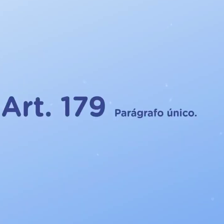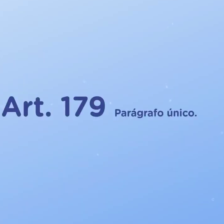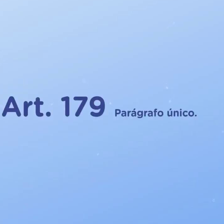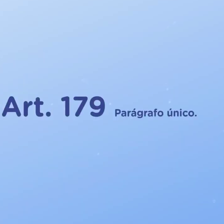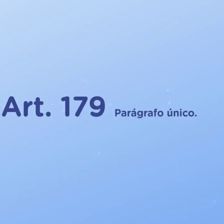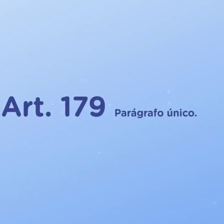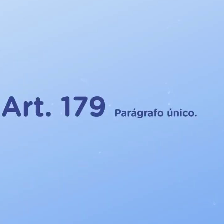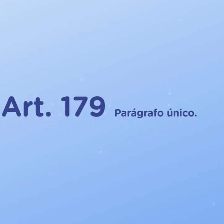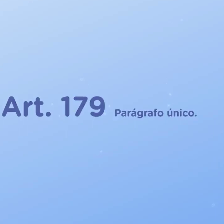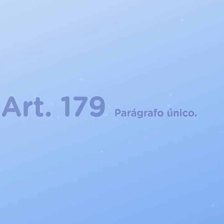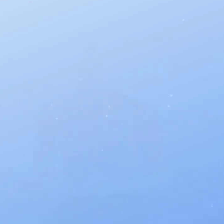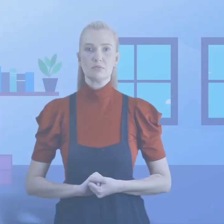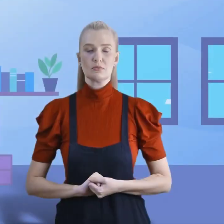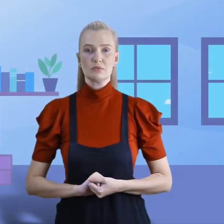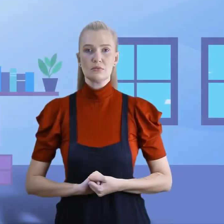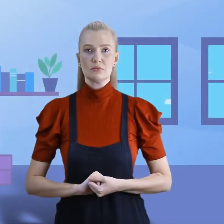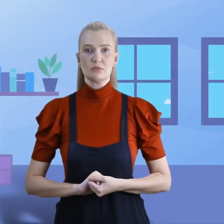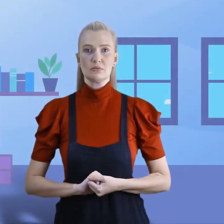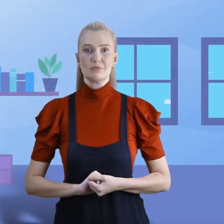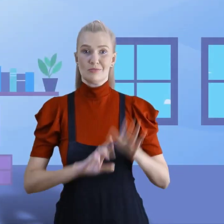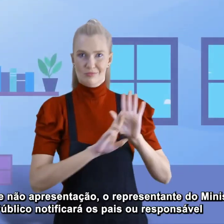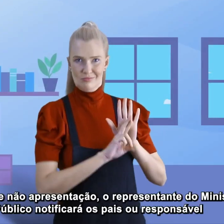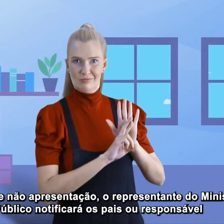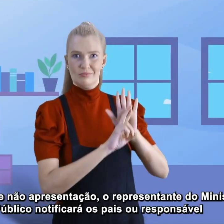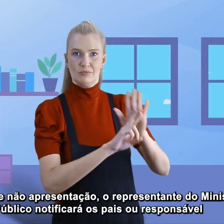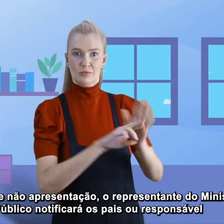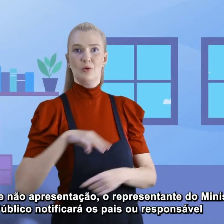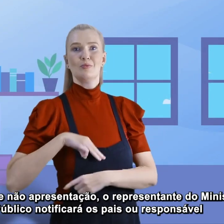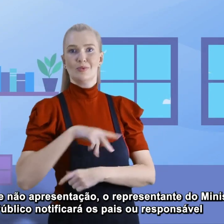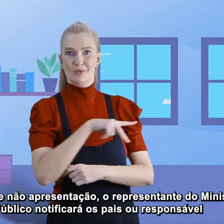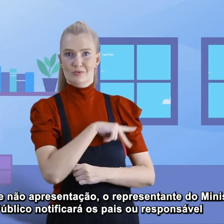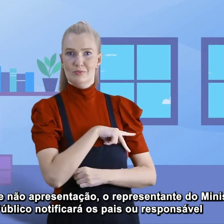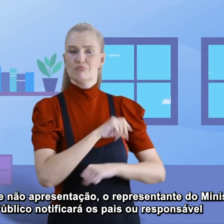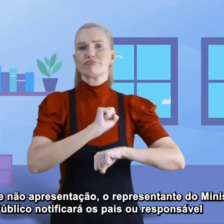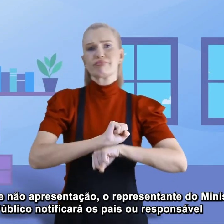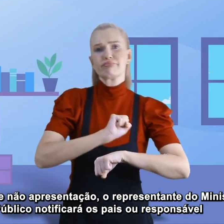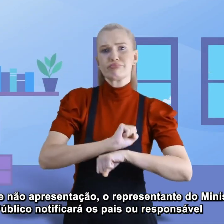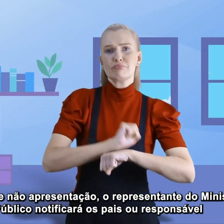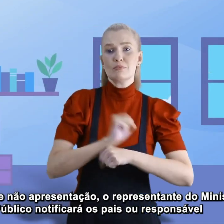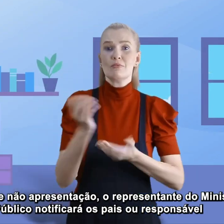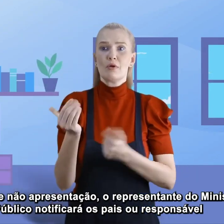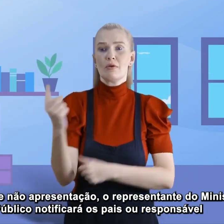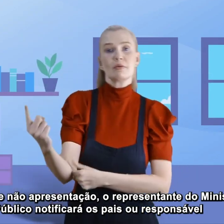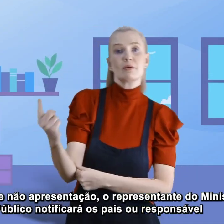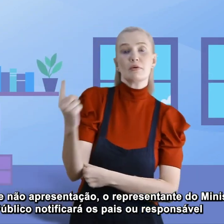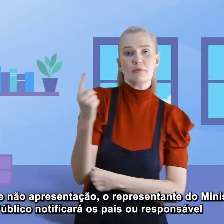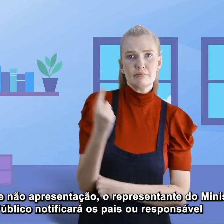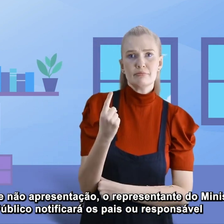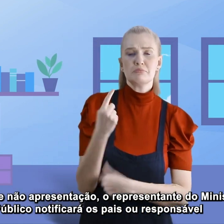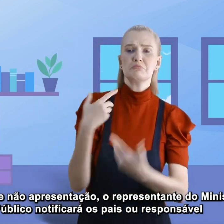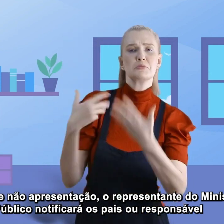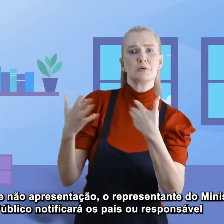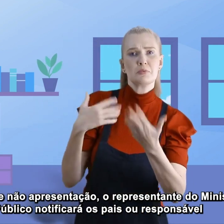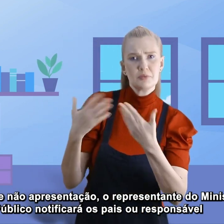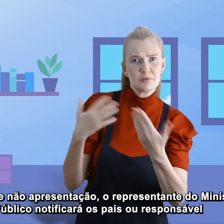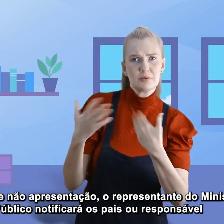Artigo 179, parágrafo único. Em caso de não apresentação, o representante do Ministério Público